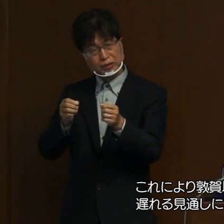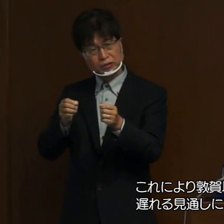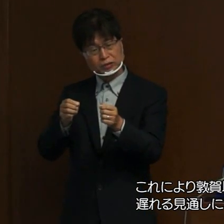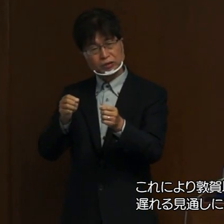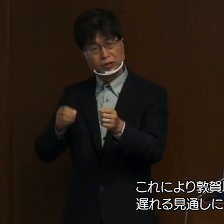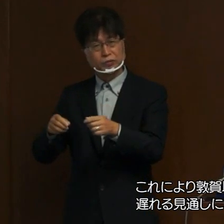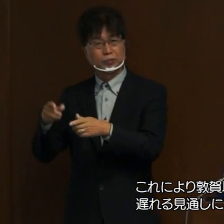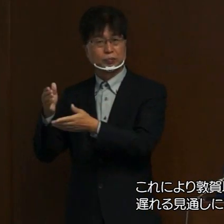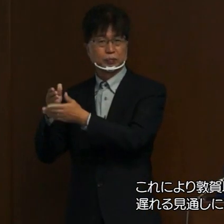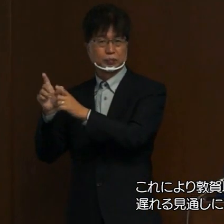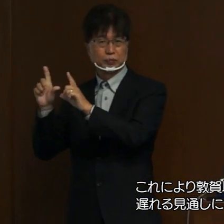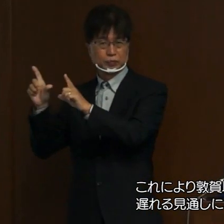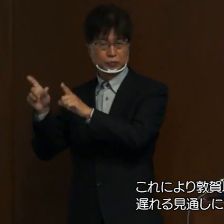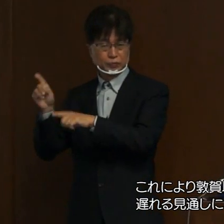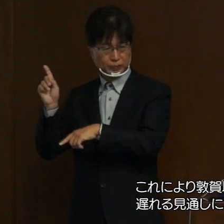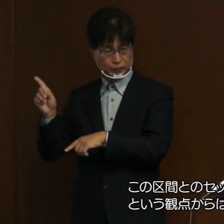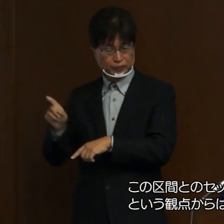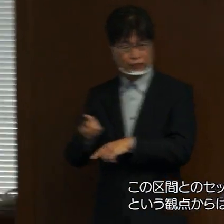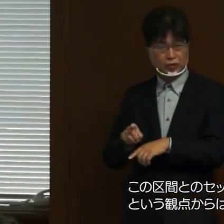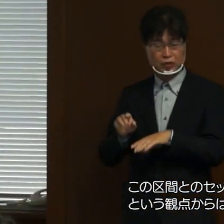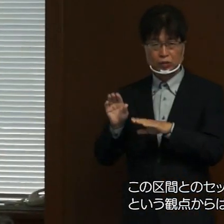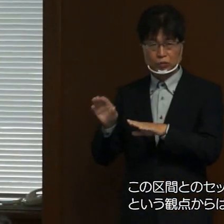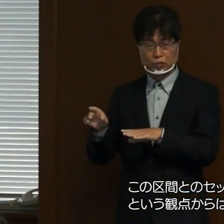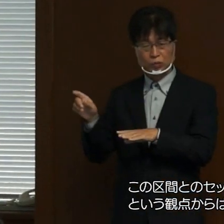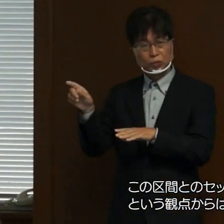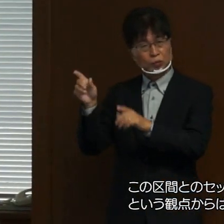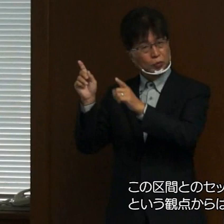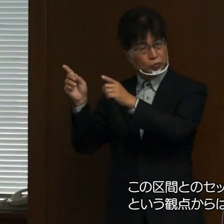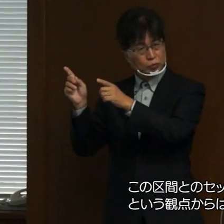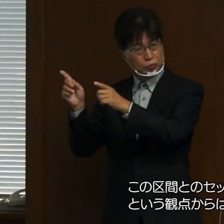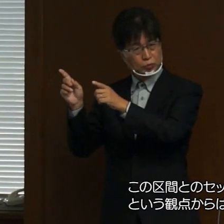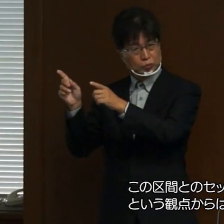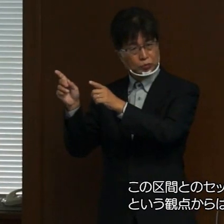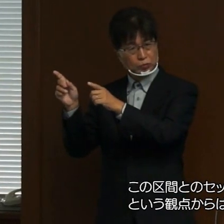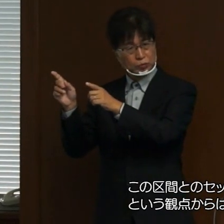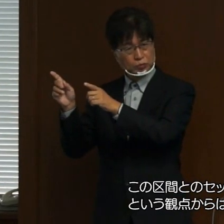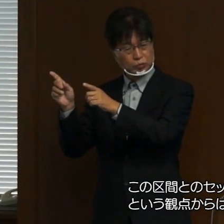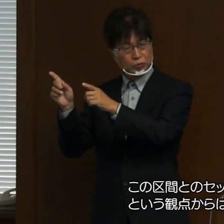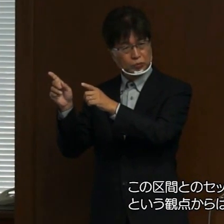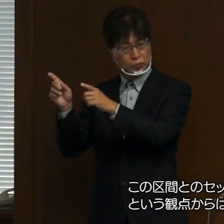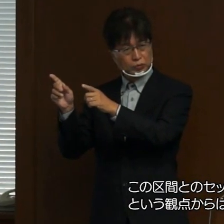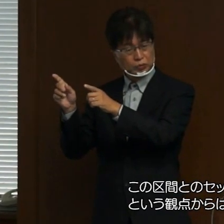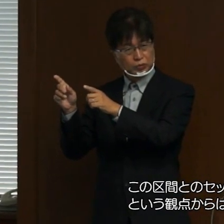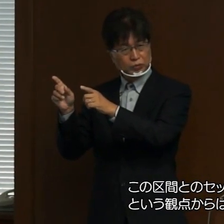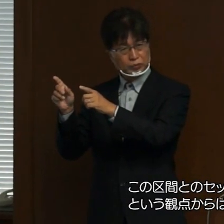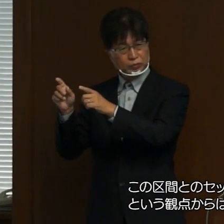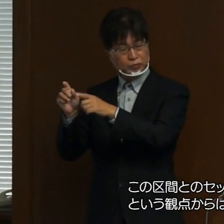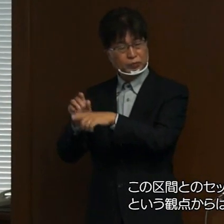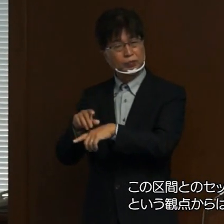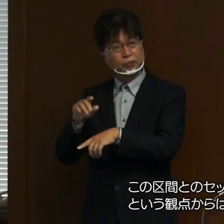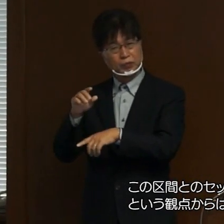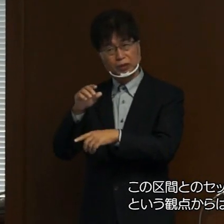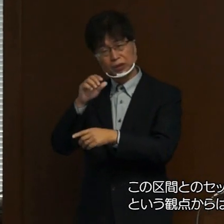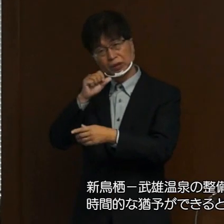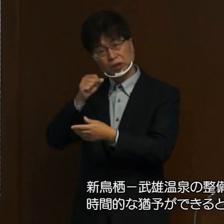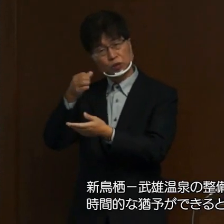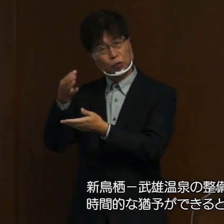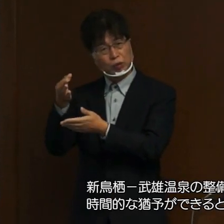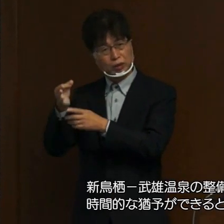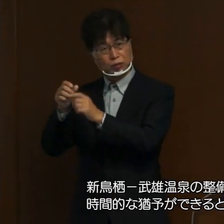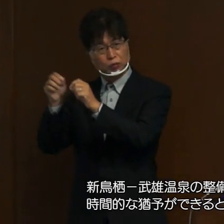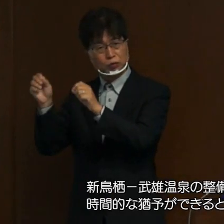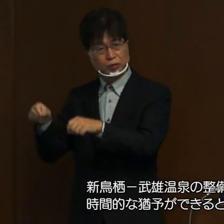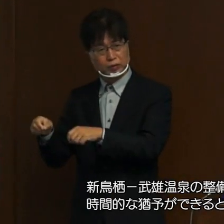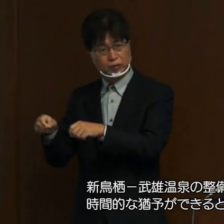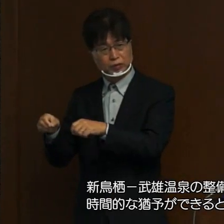る見通しになるわけです。でこの区間とのセットの財源、議論という観点からは